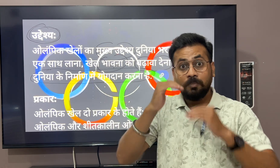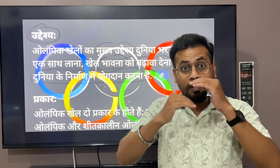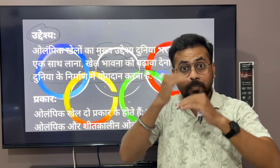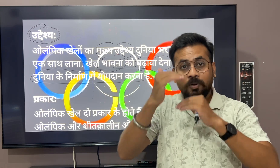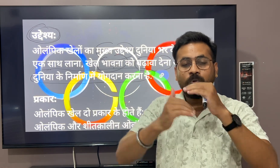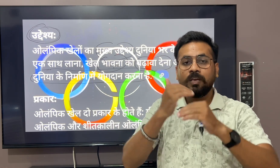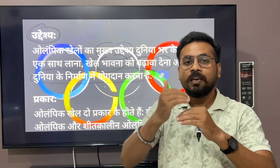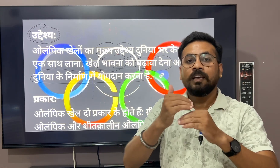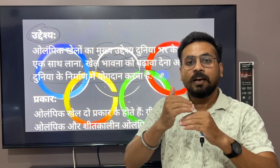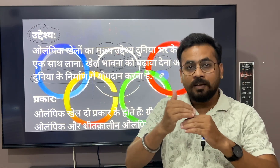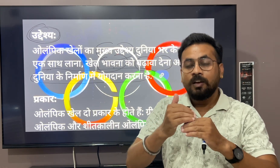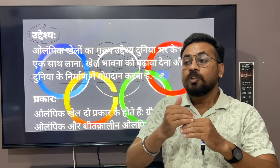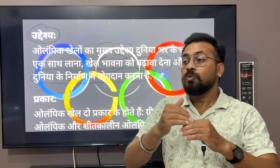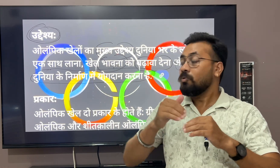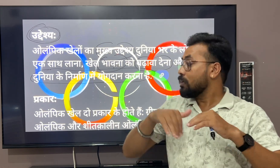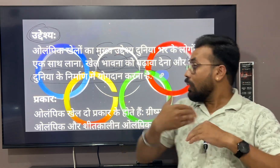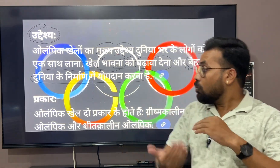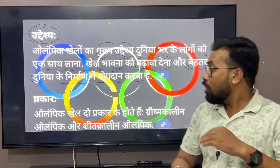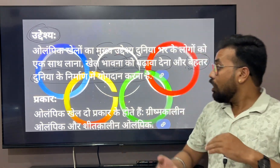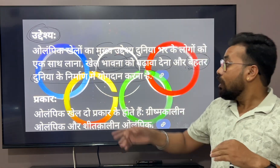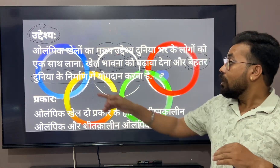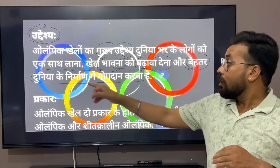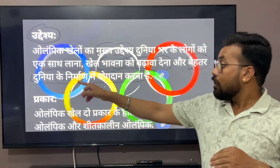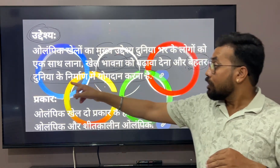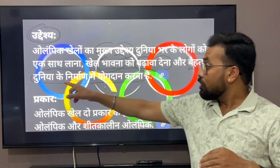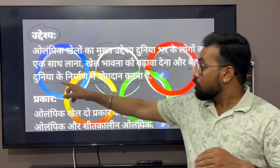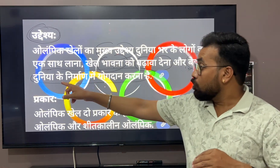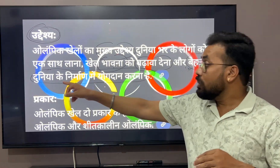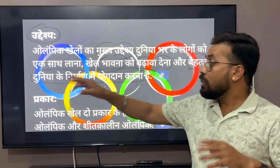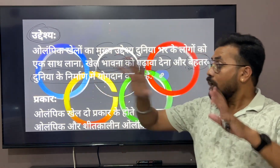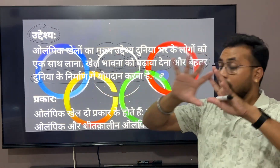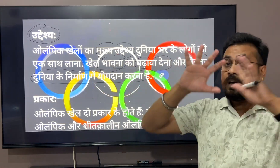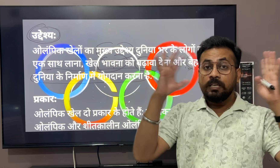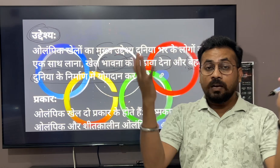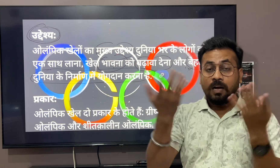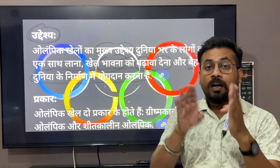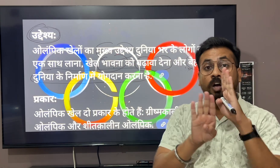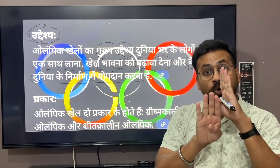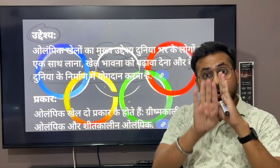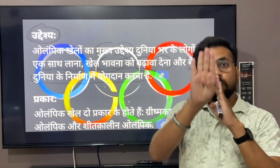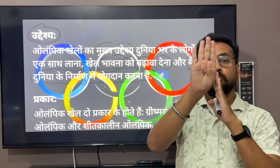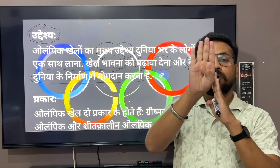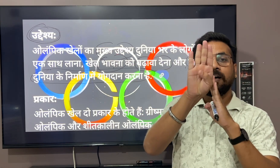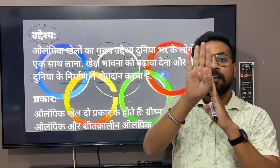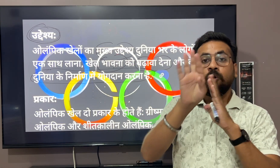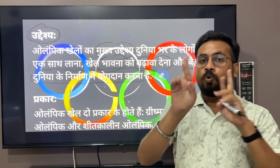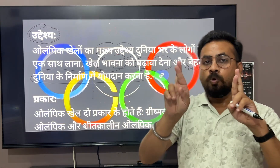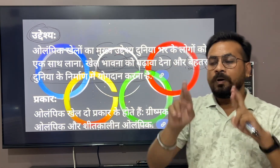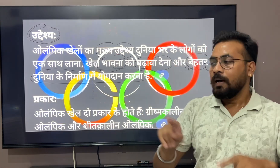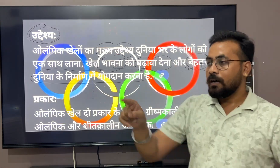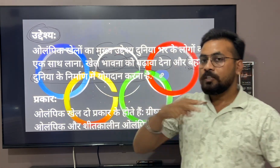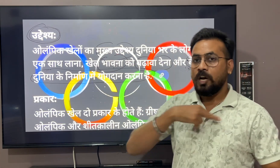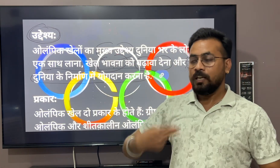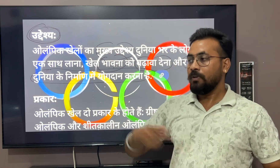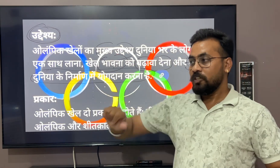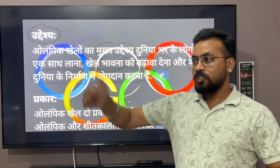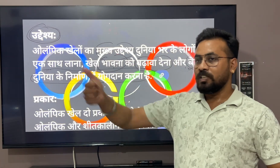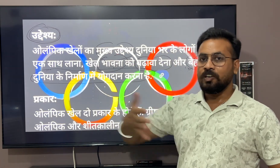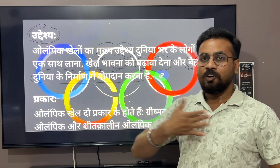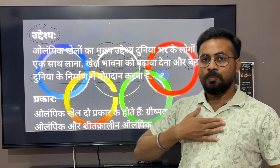डेवलपमेंट होगी, है ना, तो क्या होगा, दुनिया का ग्रोथ होगा। वो अगर चाइना वाला जीत गया और मैं हार